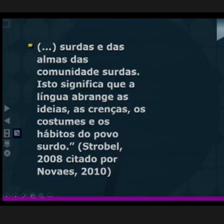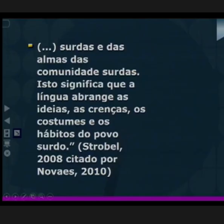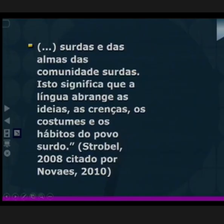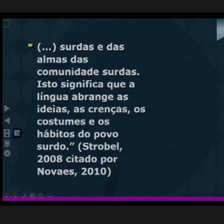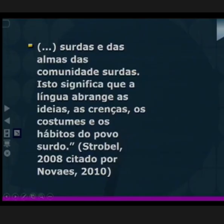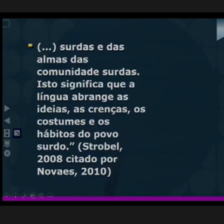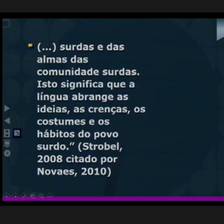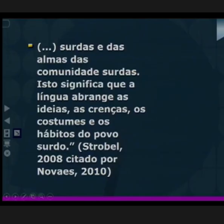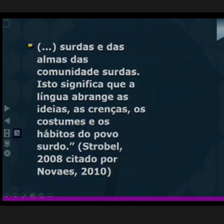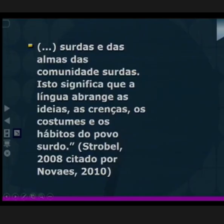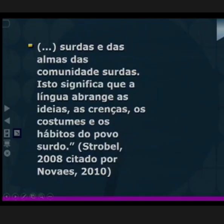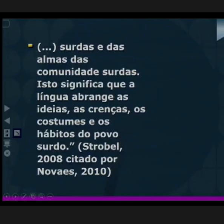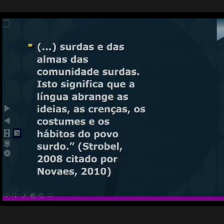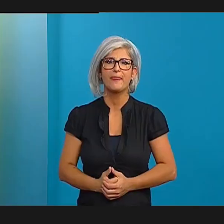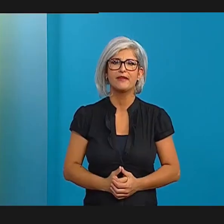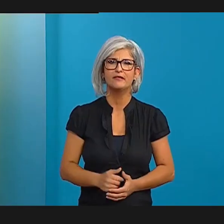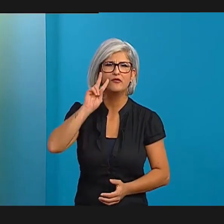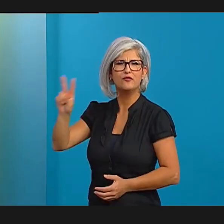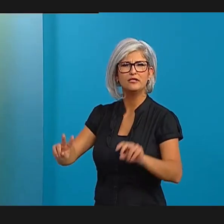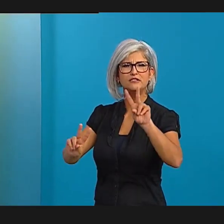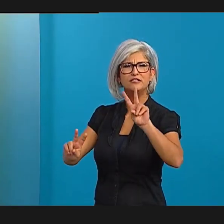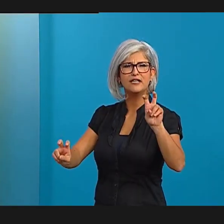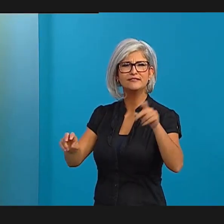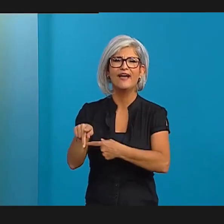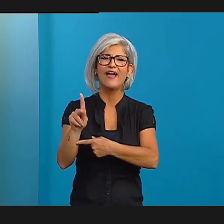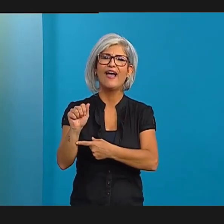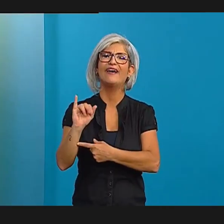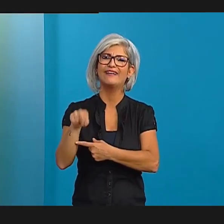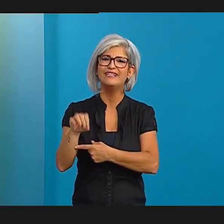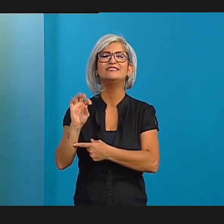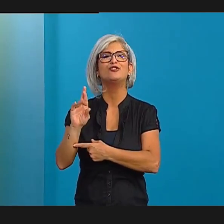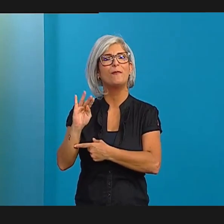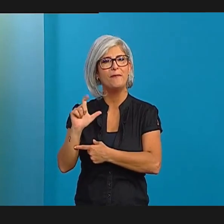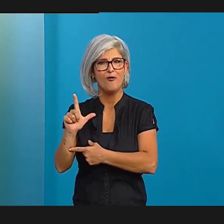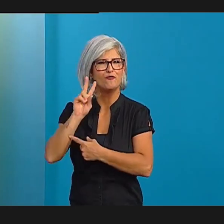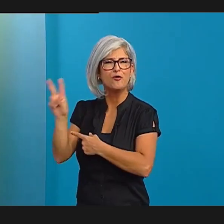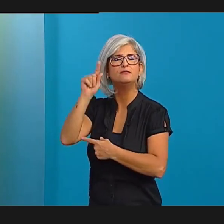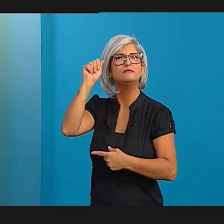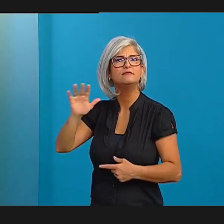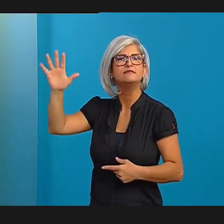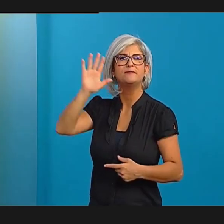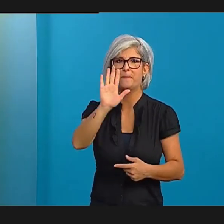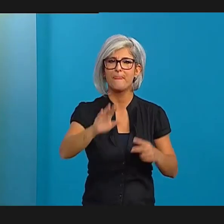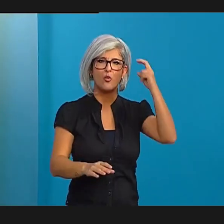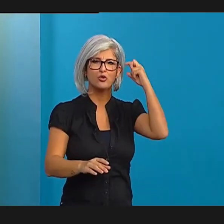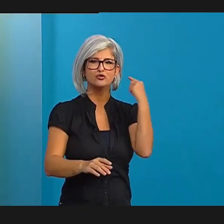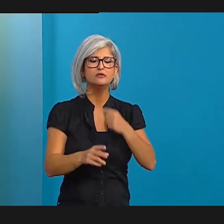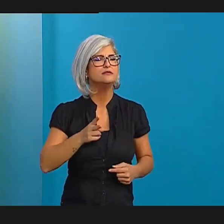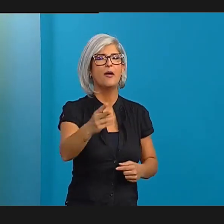em 2008, citado por Novaes em 2010. Observaram essa citação? Citação da autora Karen Strobel, e vocês podem então, a